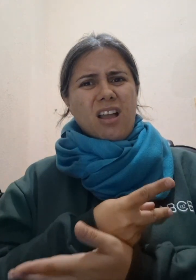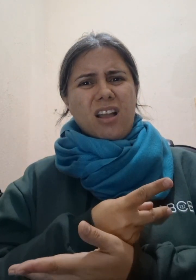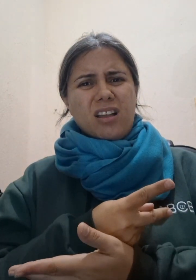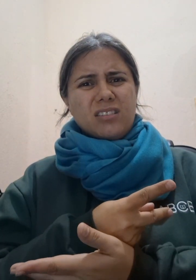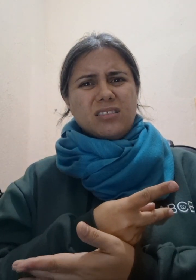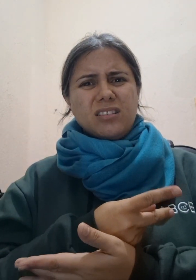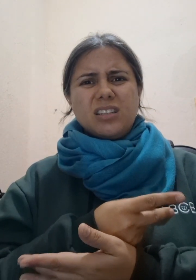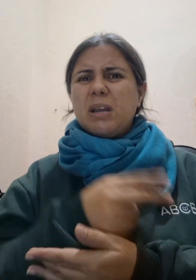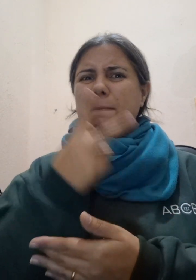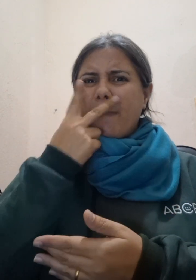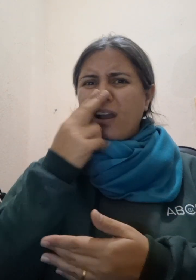16.